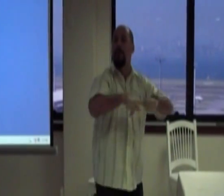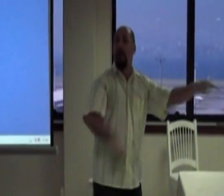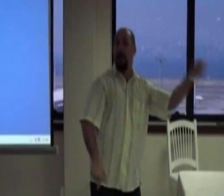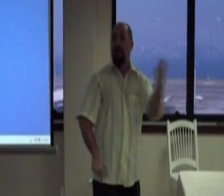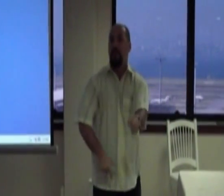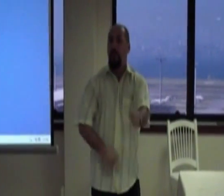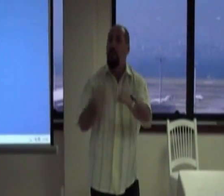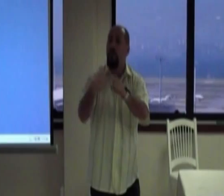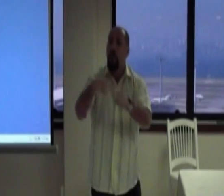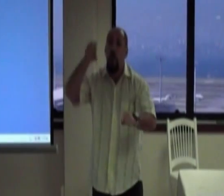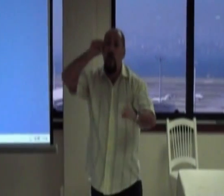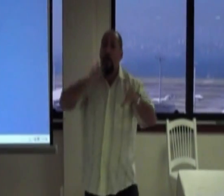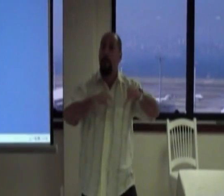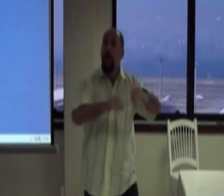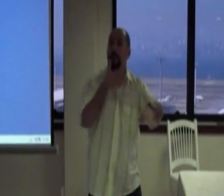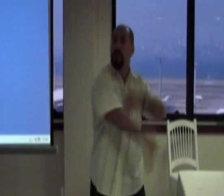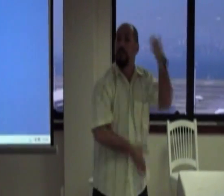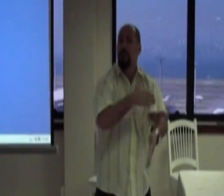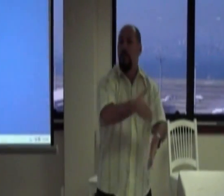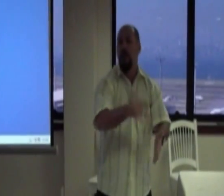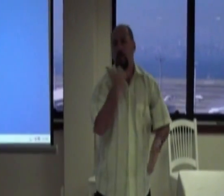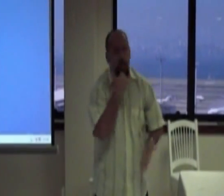precisa ter a língua de sinais. Nós temos surdos aí formados que